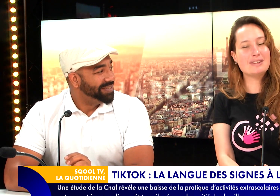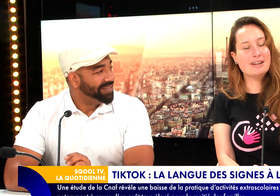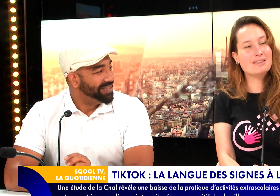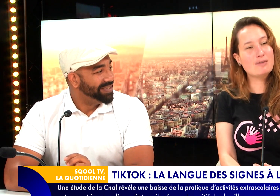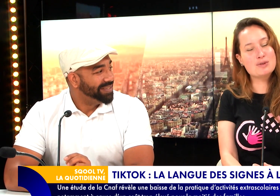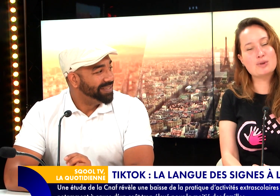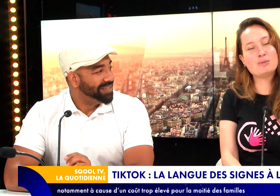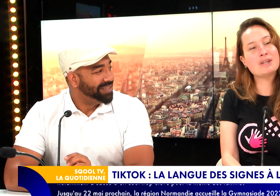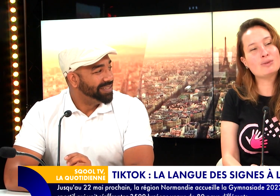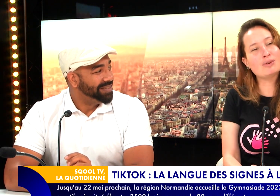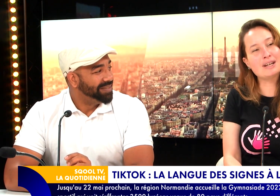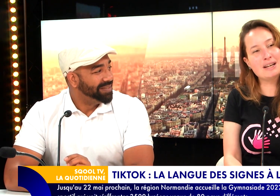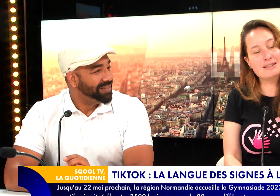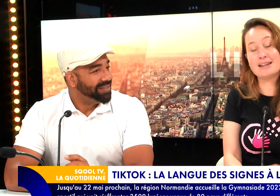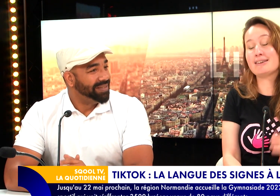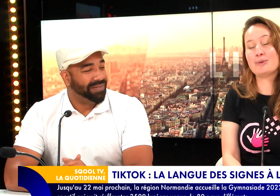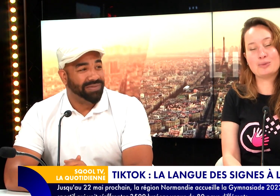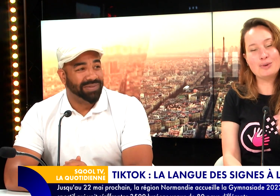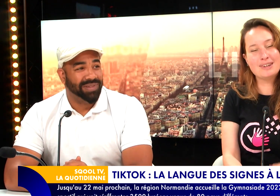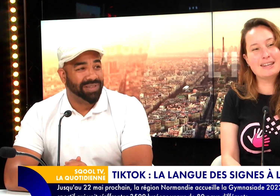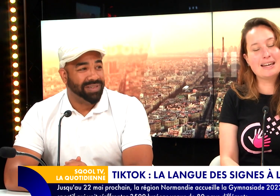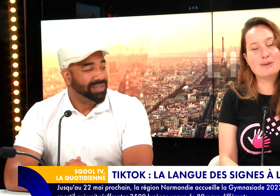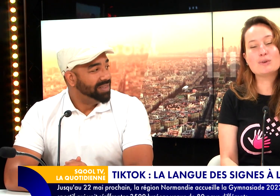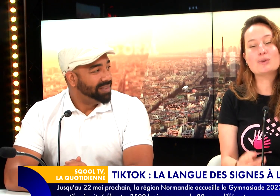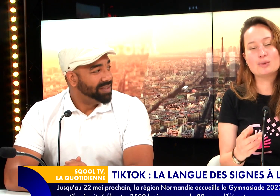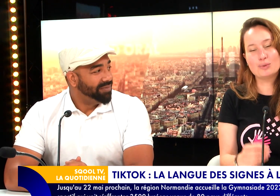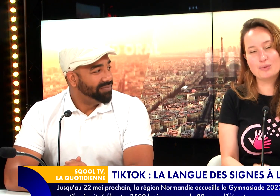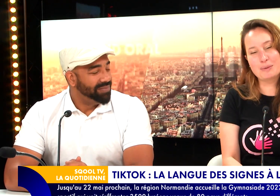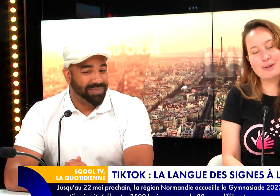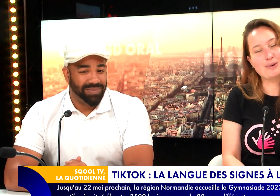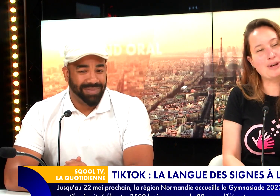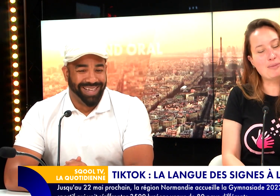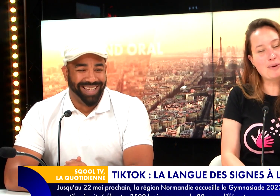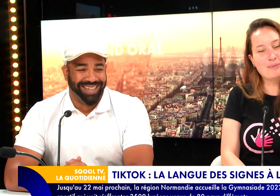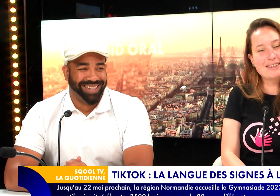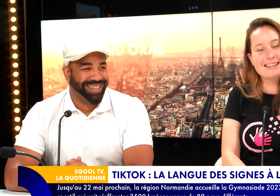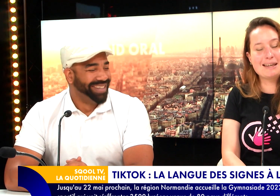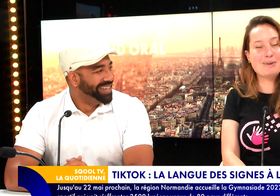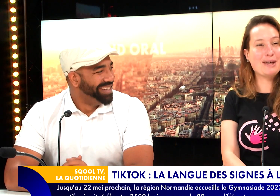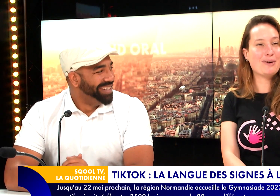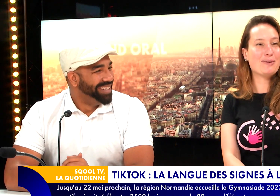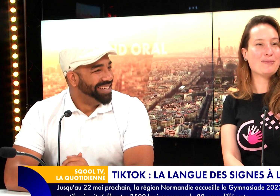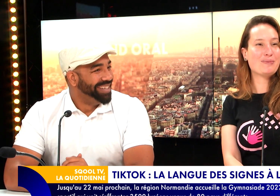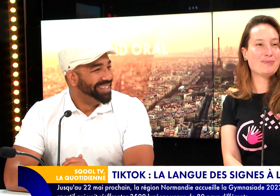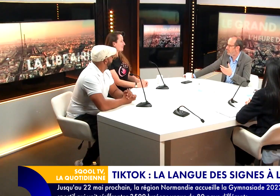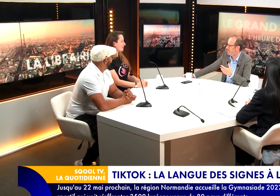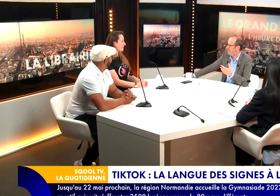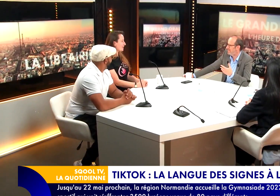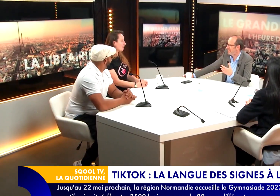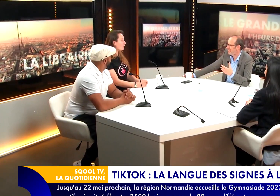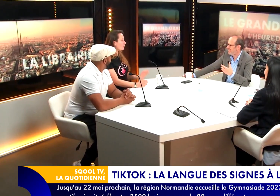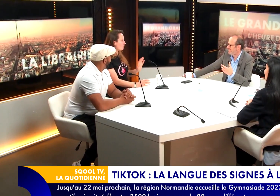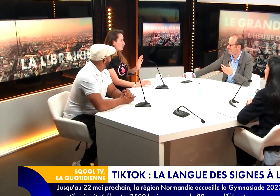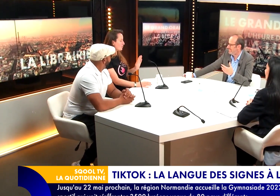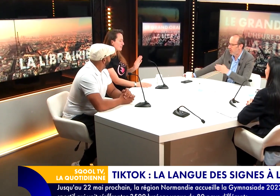J'étais interface de communication dans les classes il y a très longtemps, avant qu'on fabrique l'album. Et donc il fallait faire un petit peu de LPC.